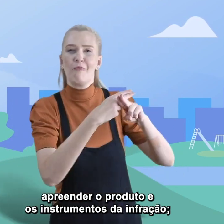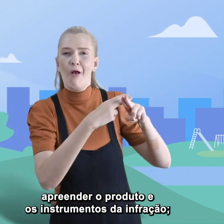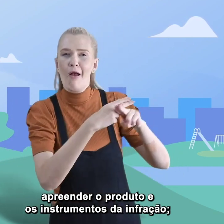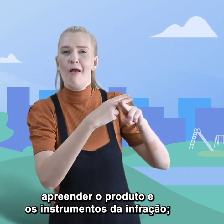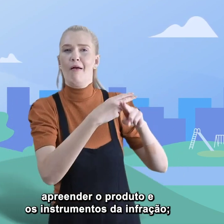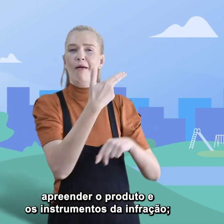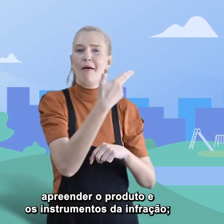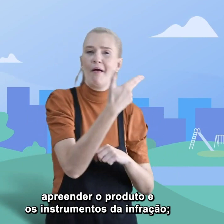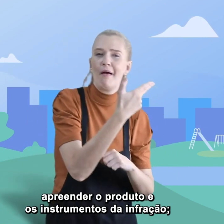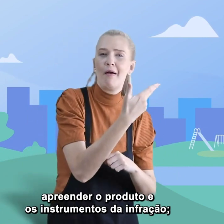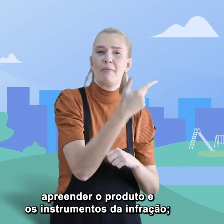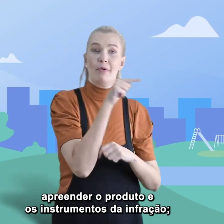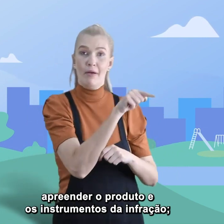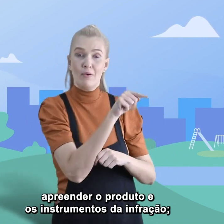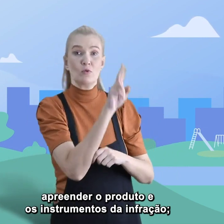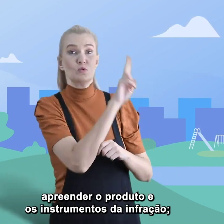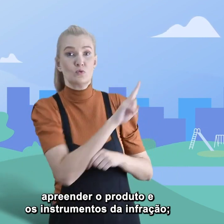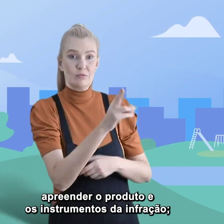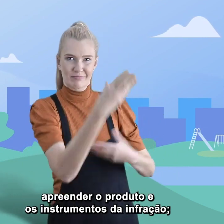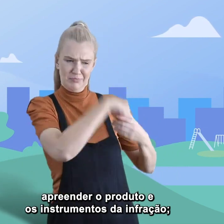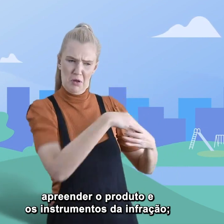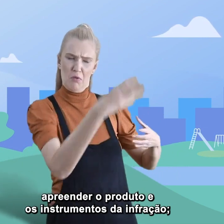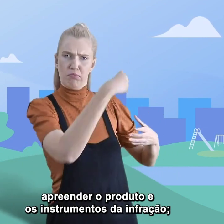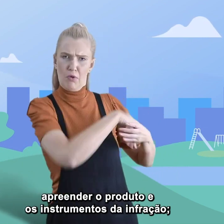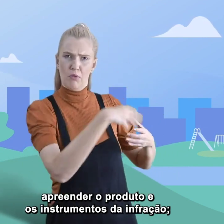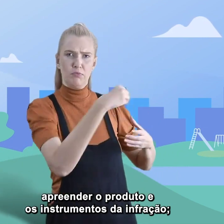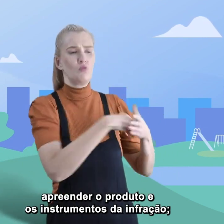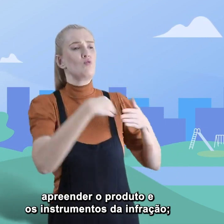Apreender o produto e os instrumentos da infração.